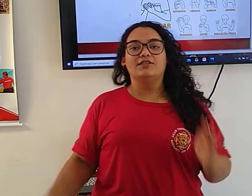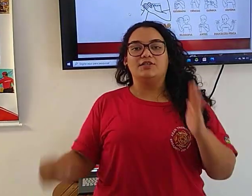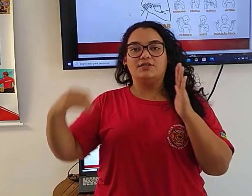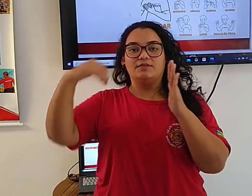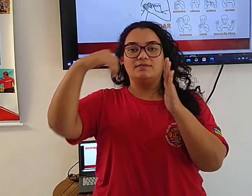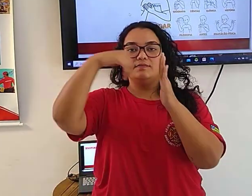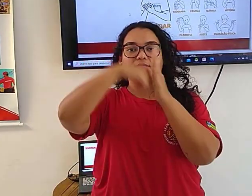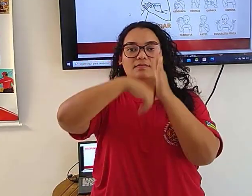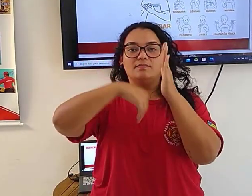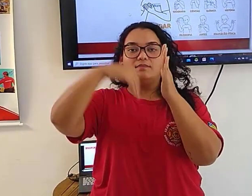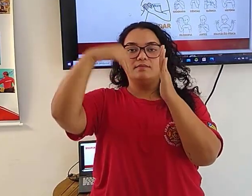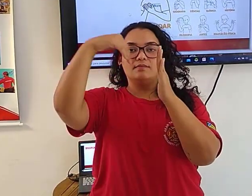Artes.